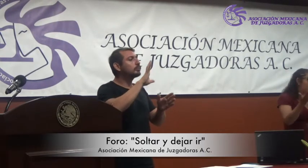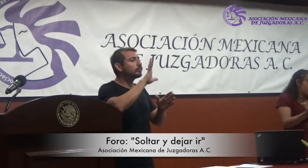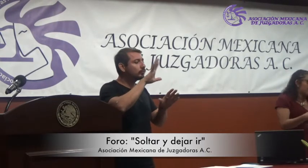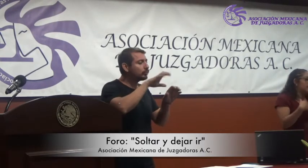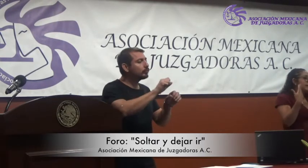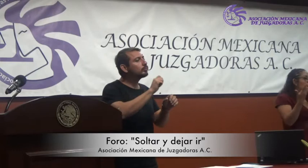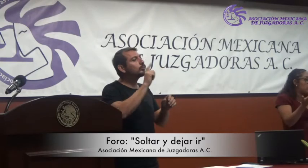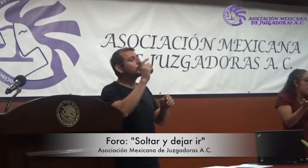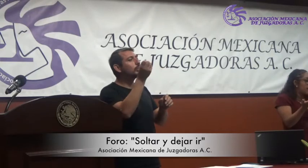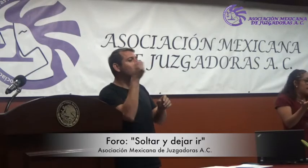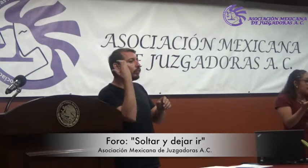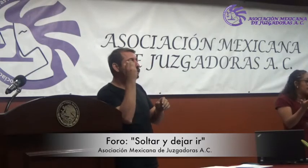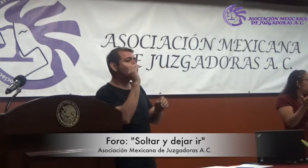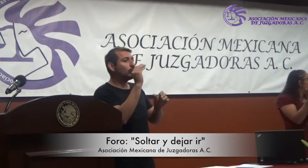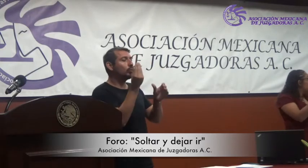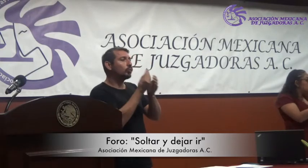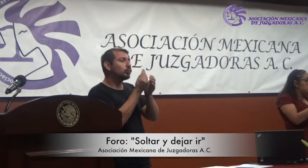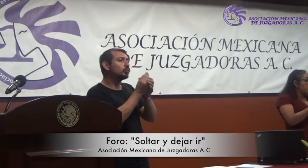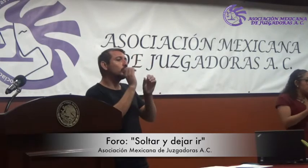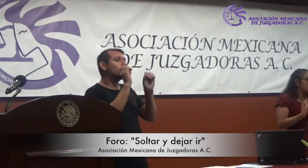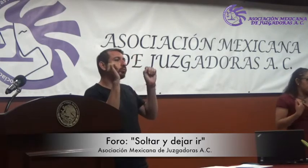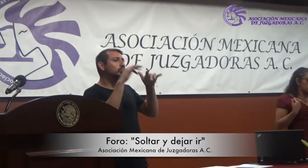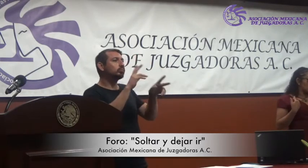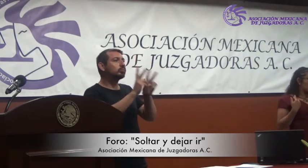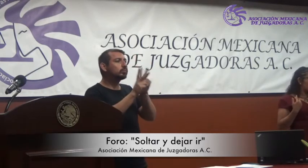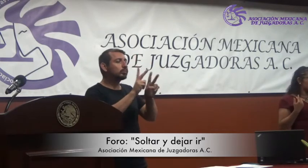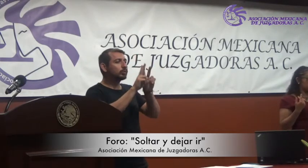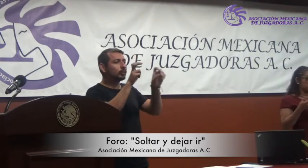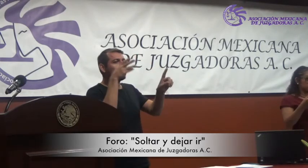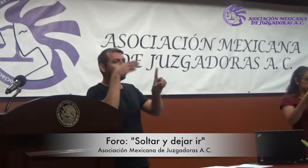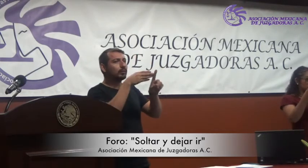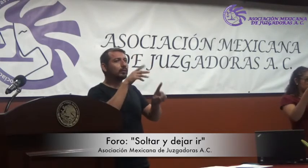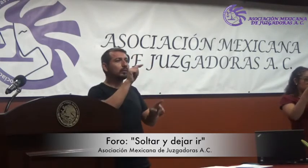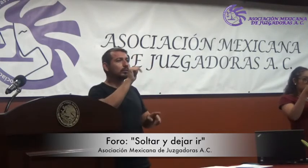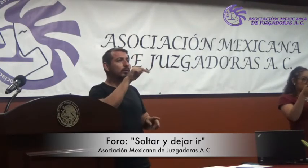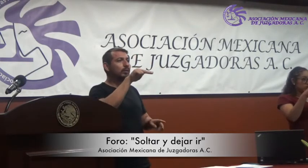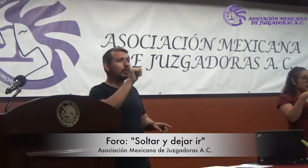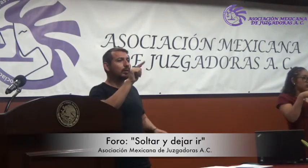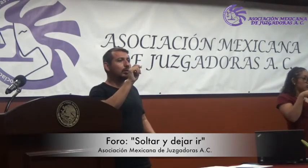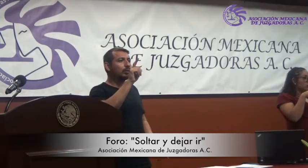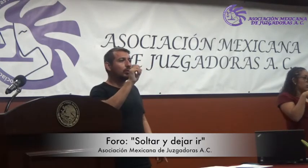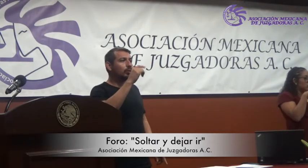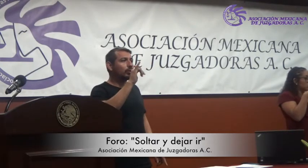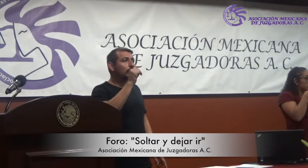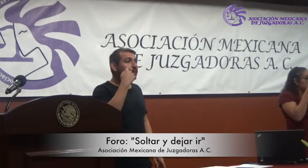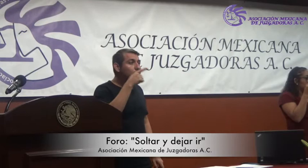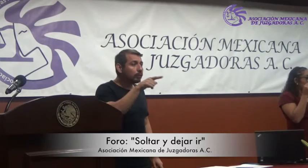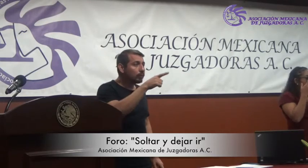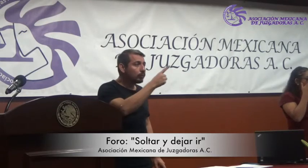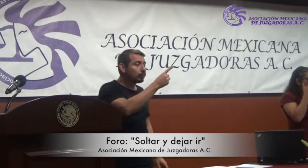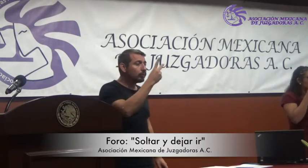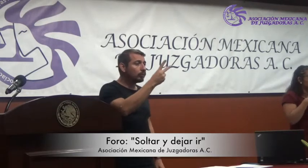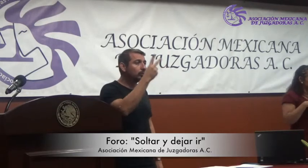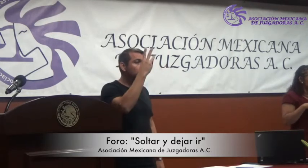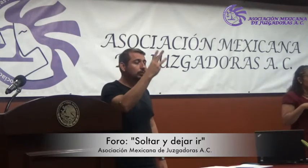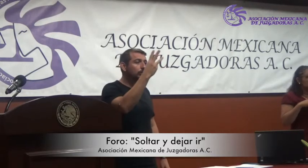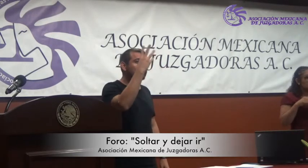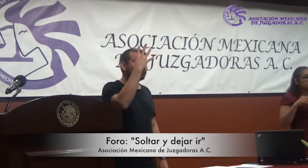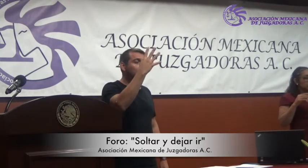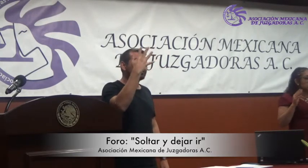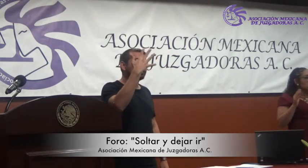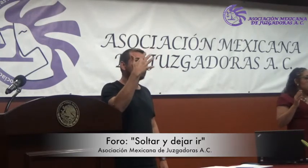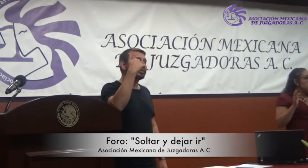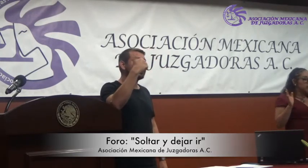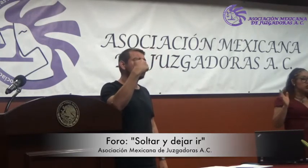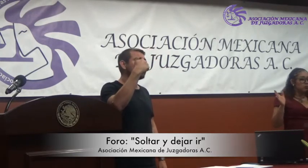curso, una conferencia, una plática sobre tanatología, 1, 2, 3, 4, 5,